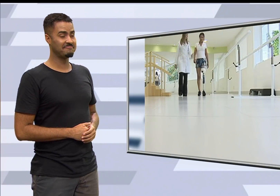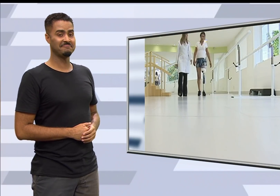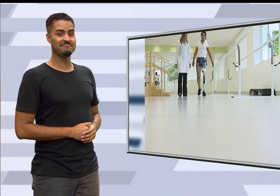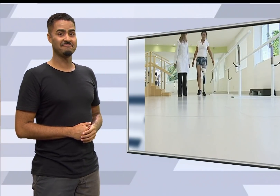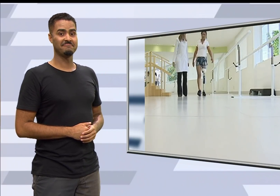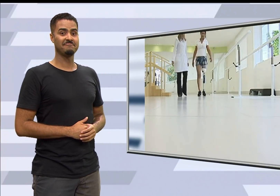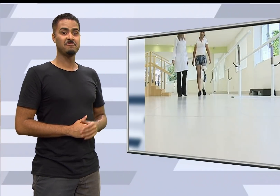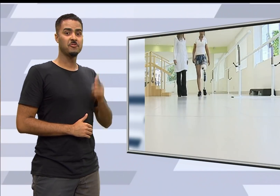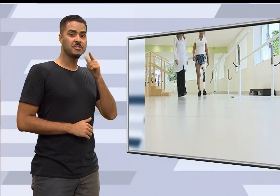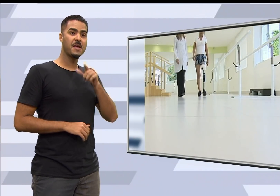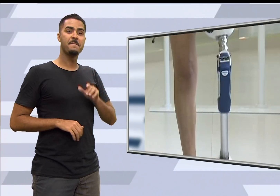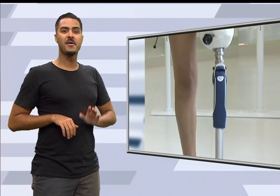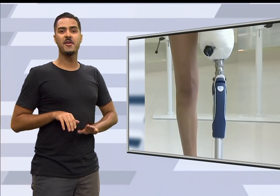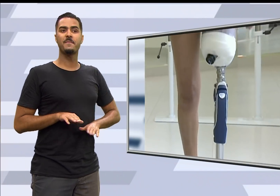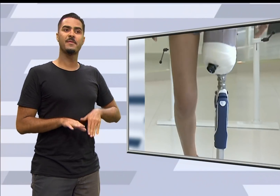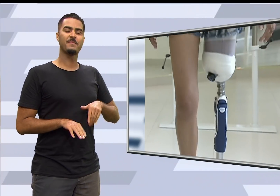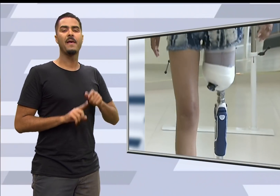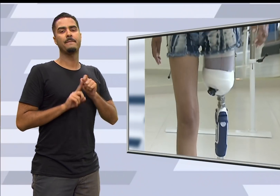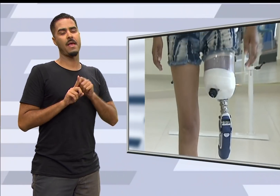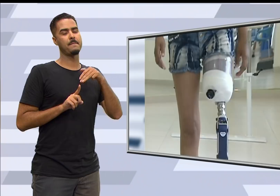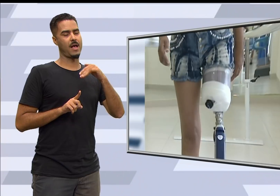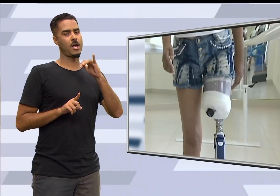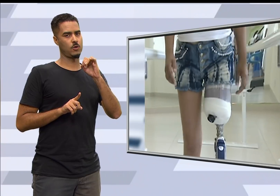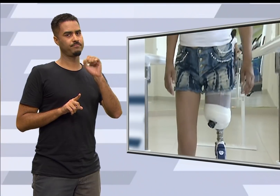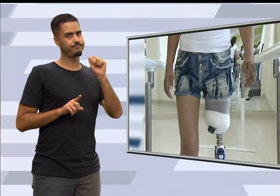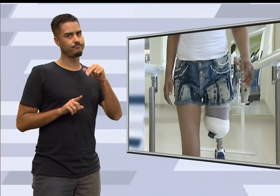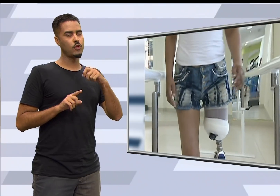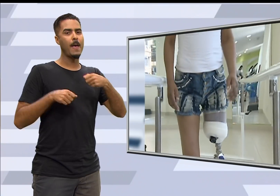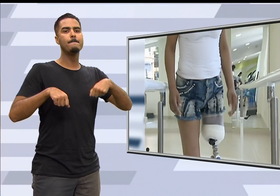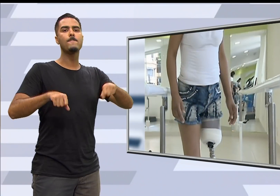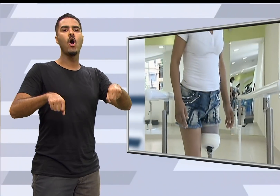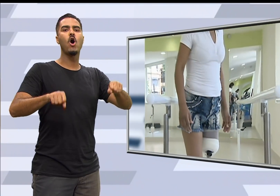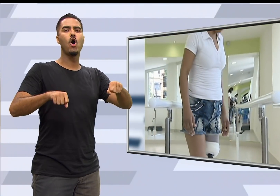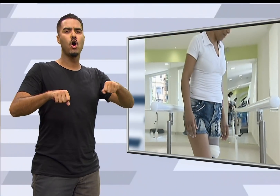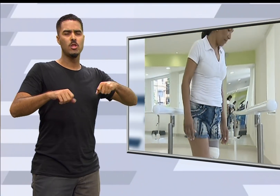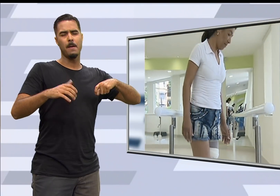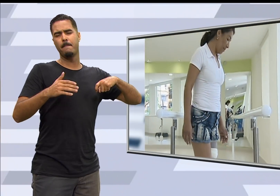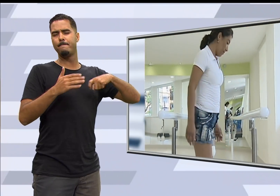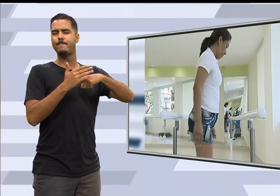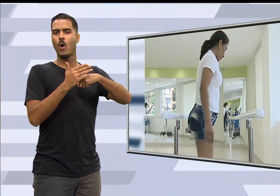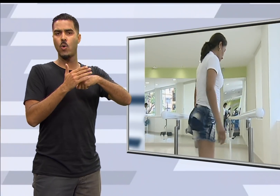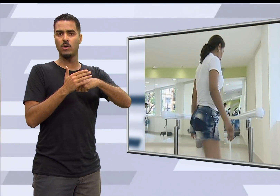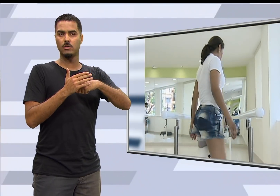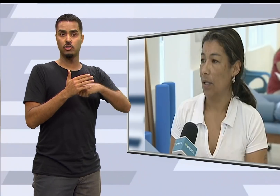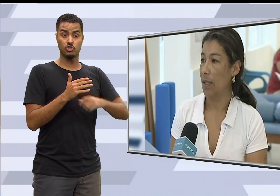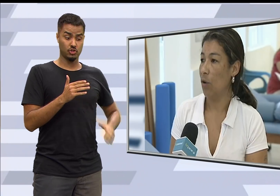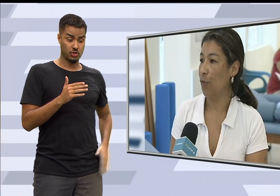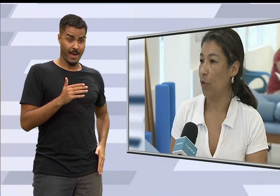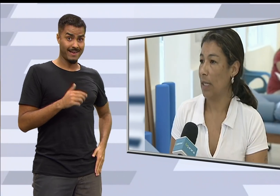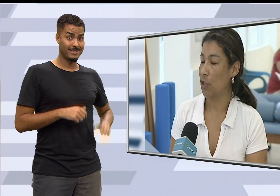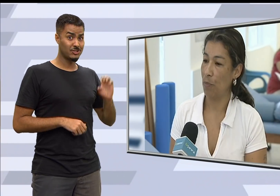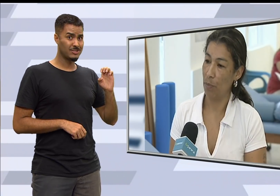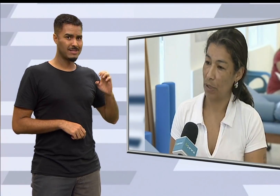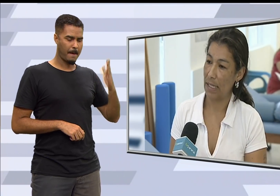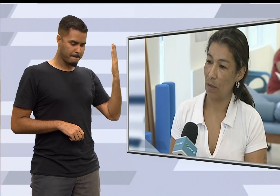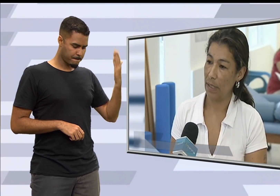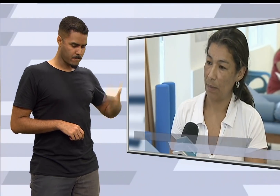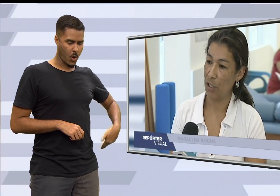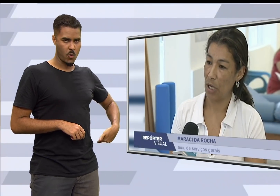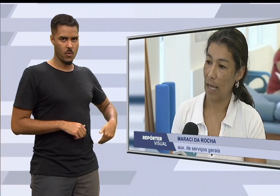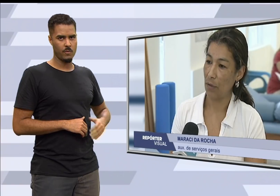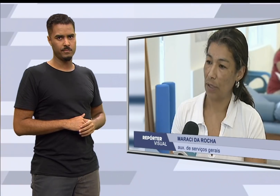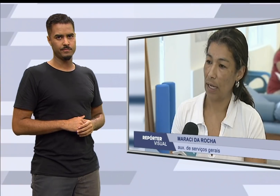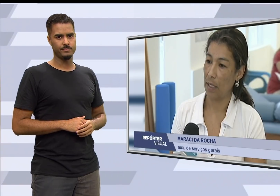apoio. Em maio deste ano, ela sofreu um acidente de moto e teve a perna esquerda amputada. Não foi tipo amputação